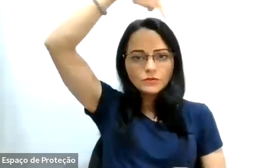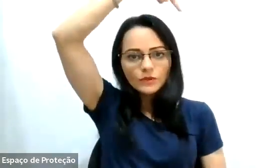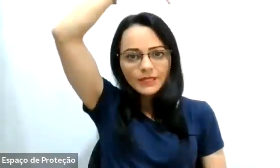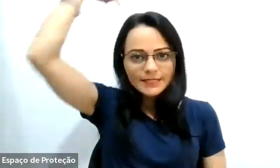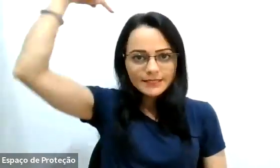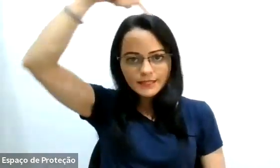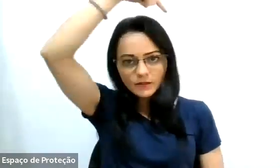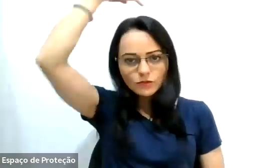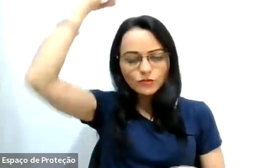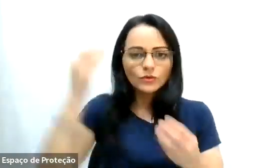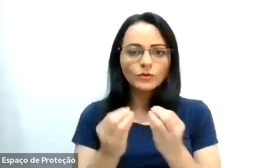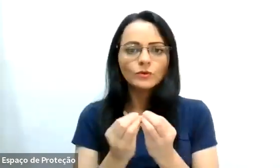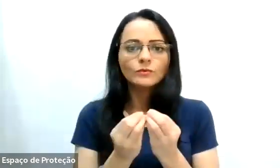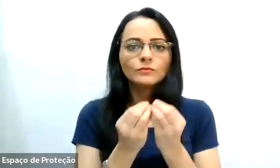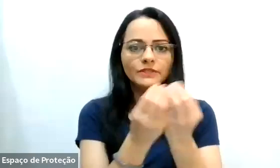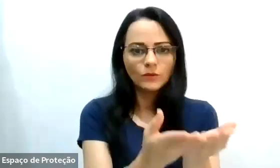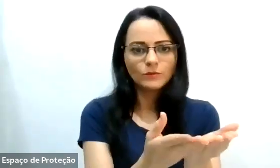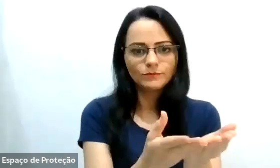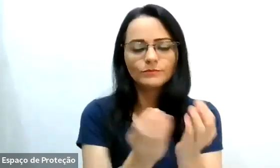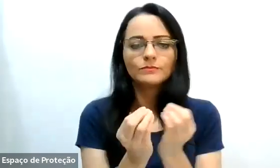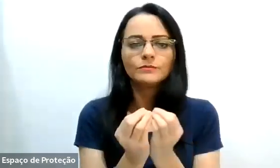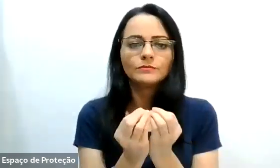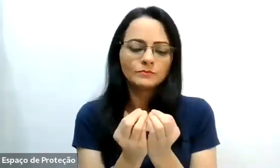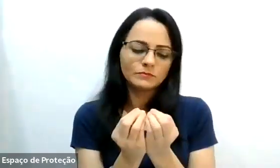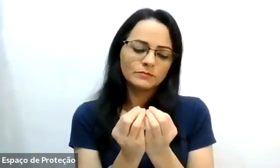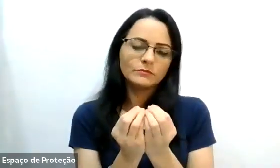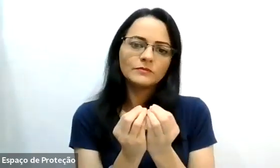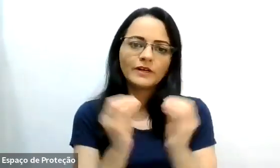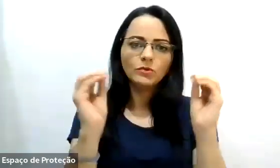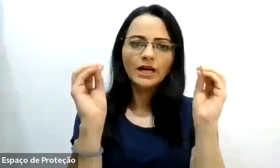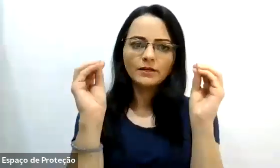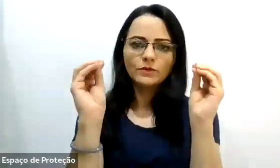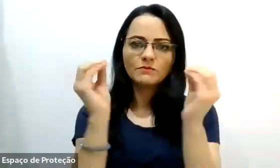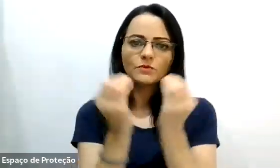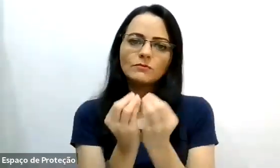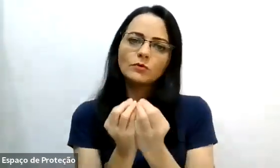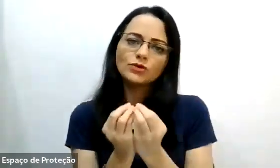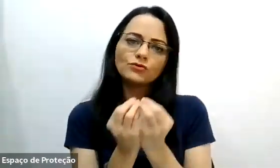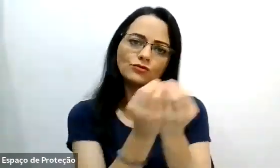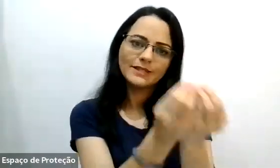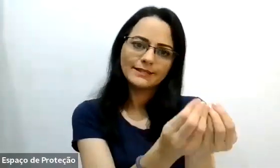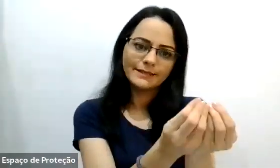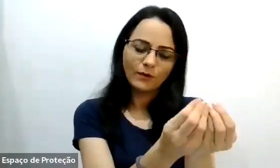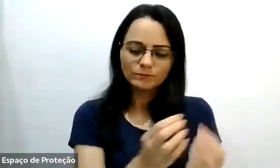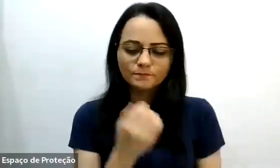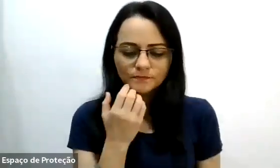Espírito Santo deu. Verbo dar, duas mãos em montinho juntas, deu.